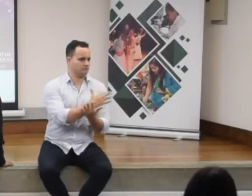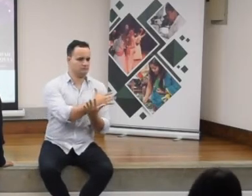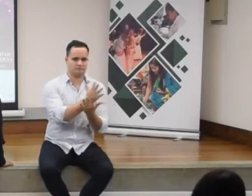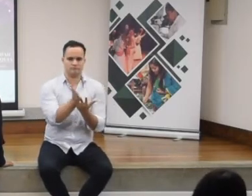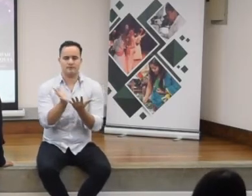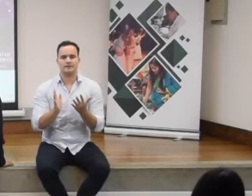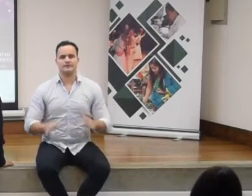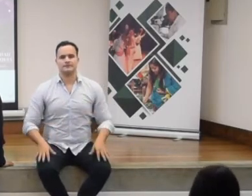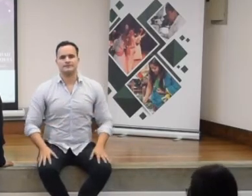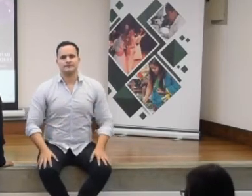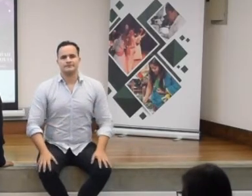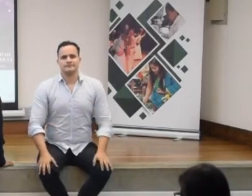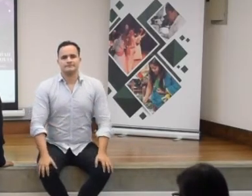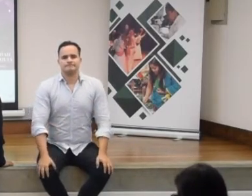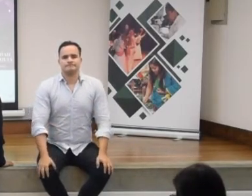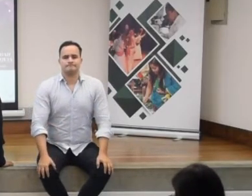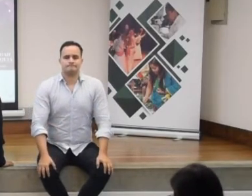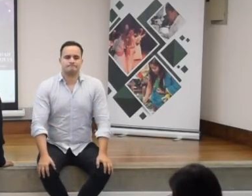sentido,